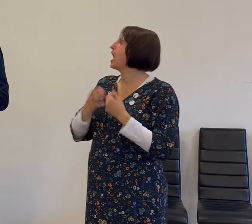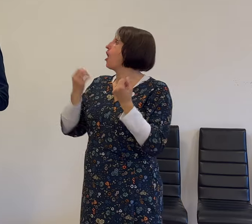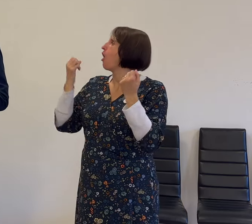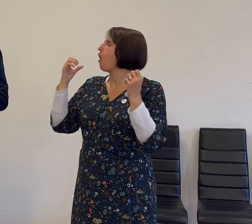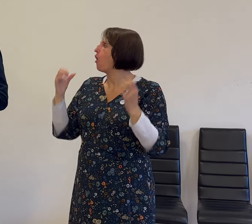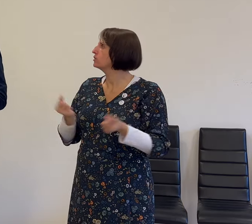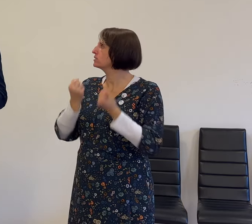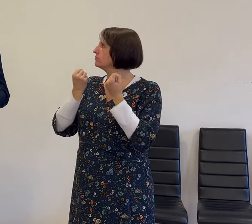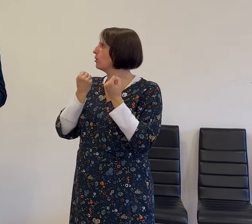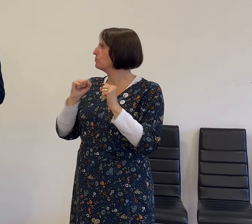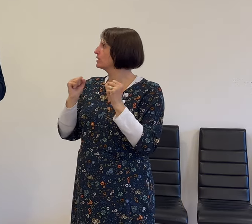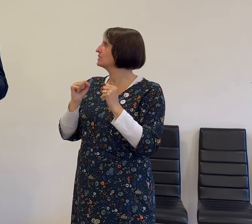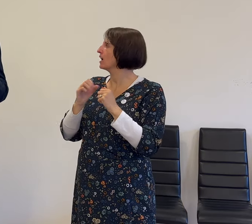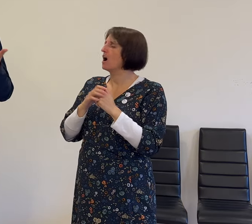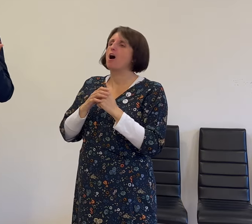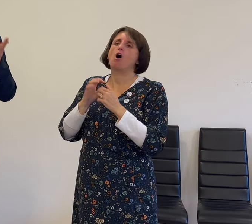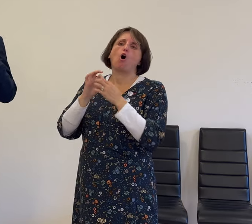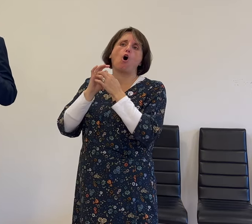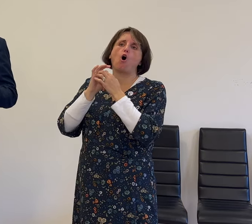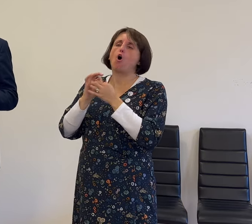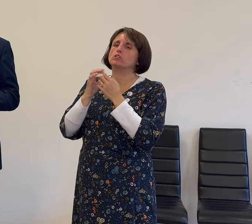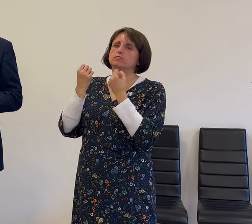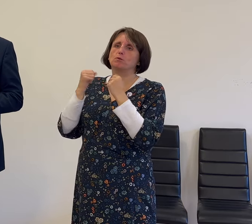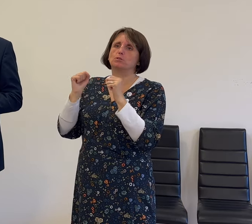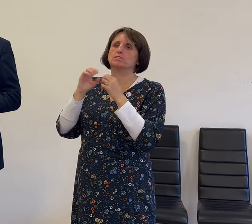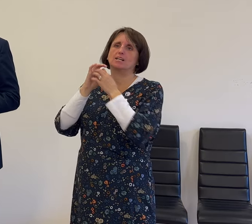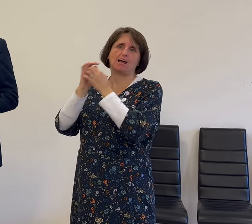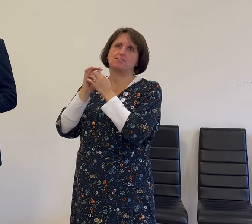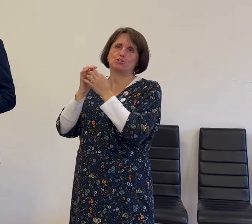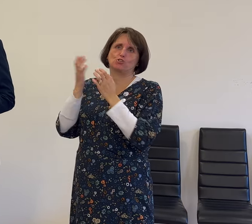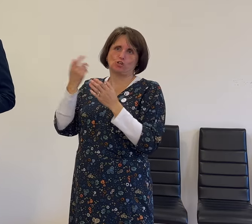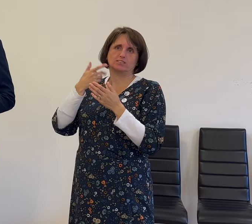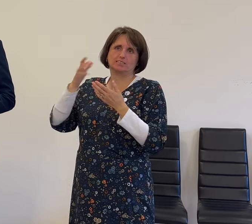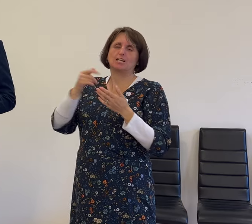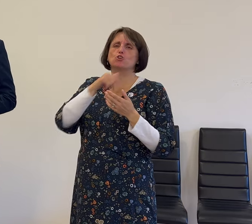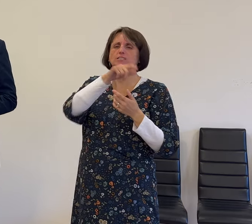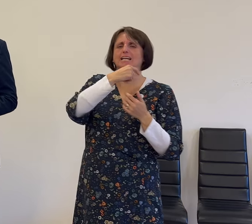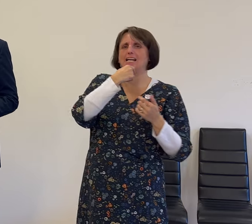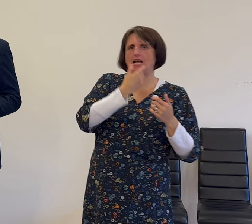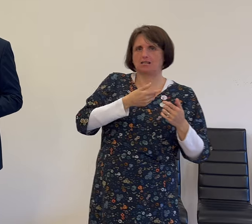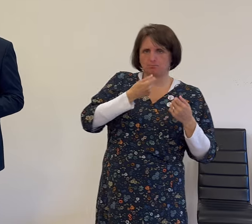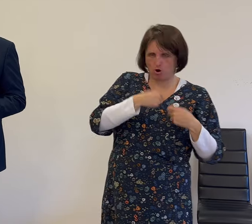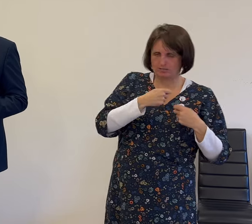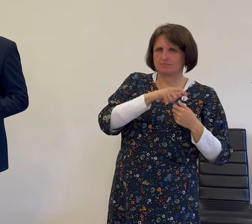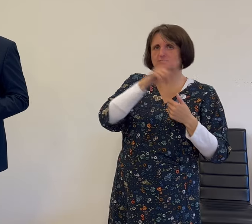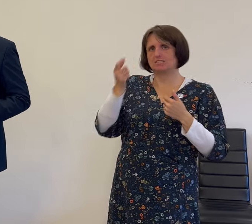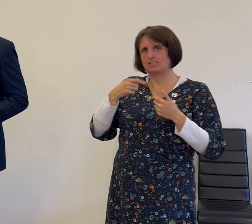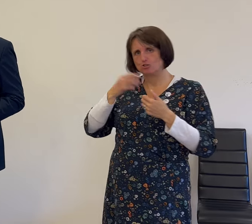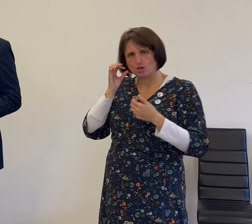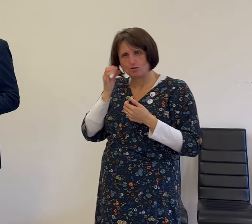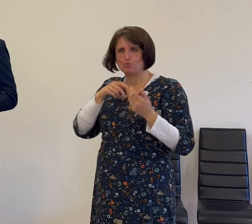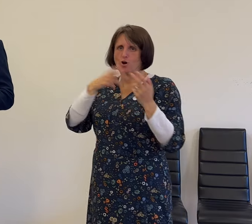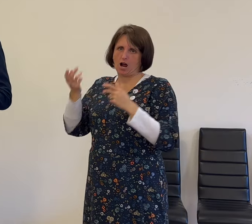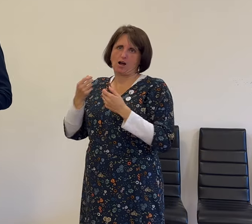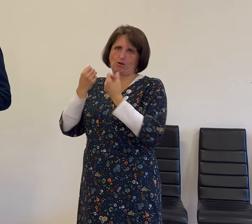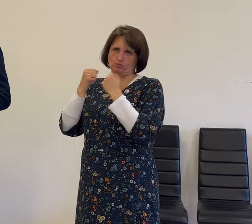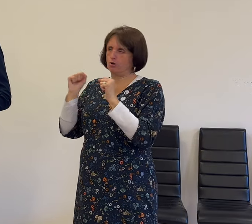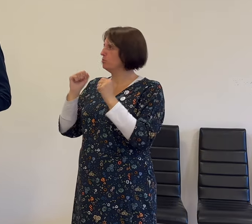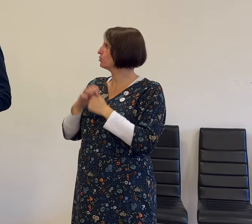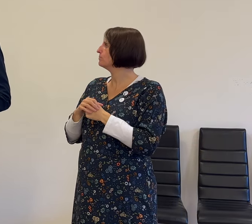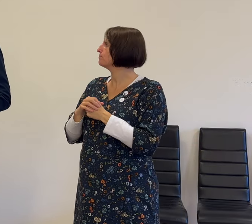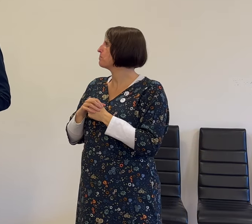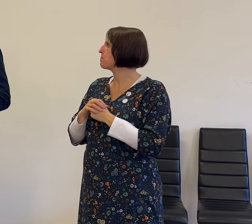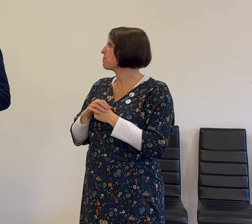daní na věčnost, to není špatné. Ale všimněte si, proč to tam ten člověk